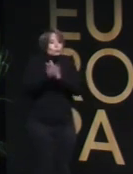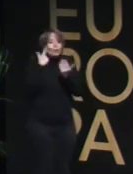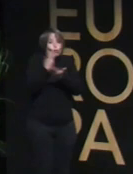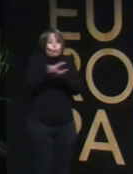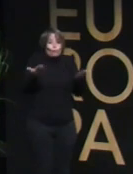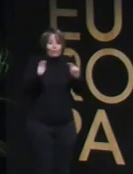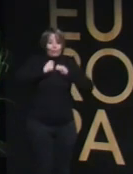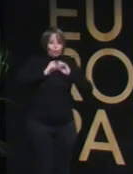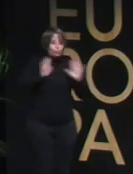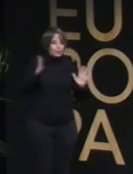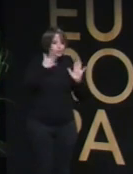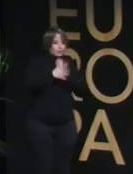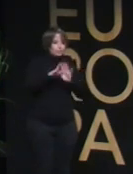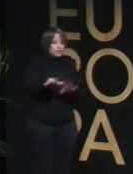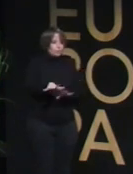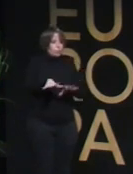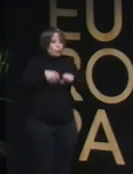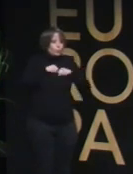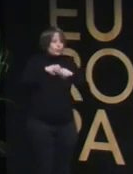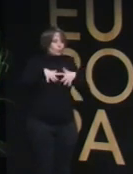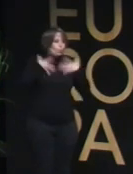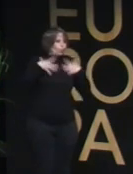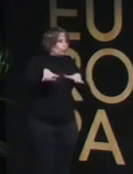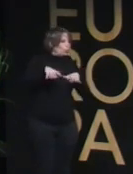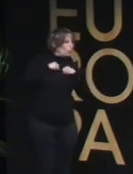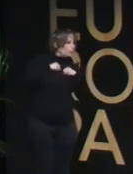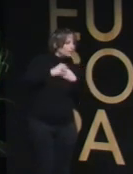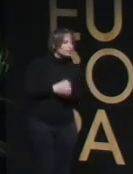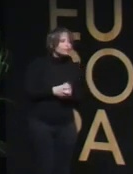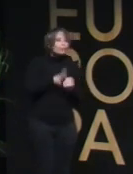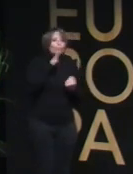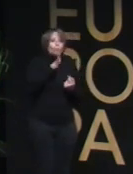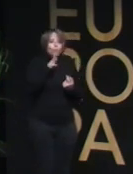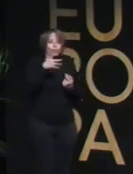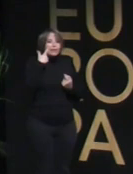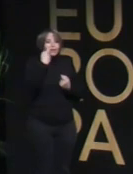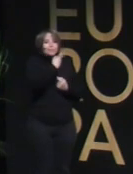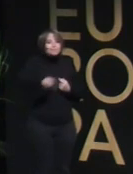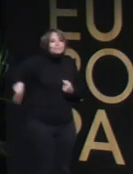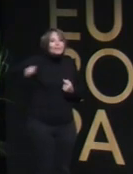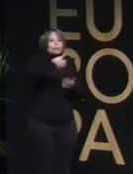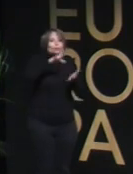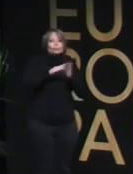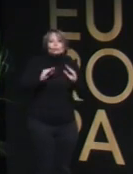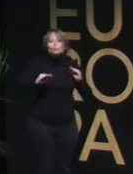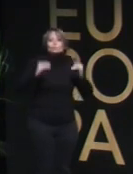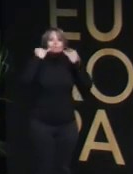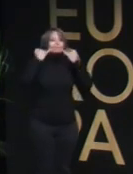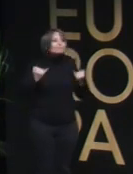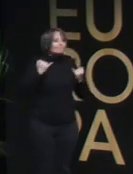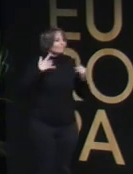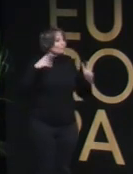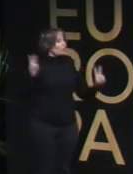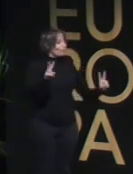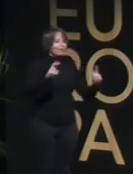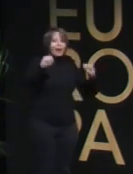que es cuando hay retraimiento emocional. ¿Vale? ¿Por qué? Porque generalmente para ellos ya su energía está en el mundo adulto, no está en